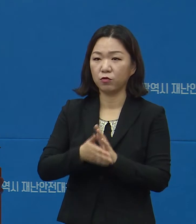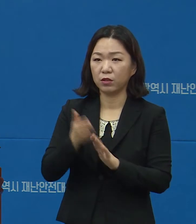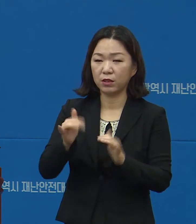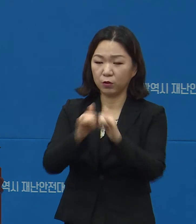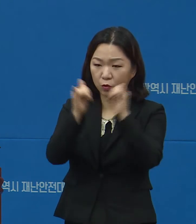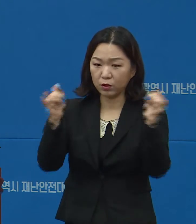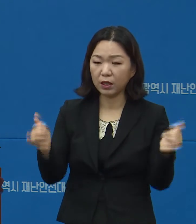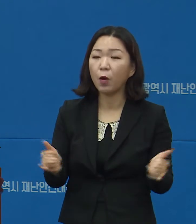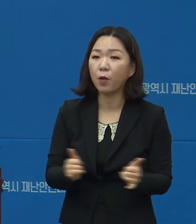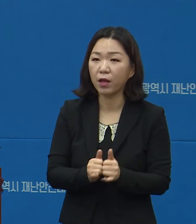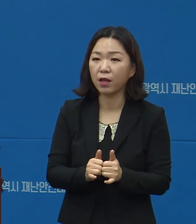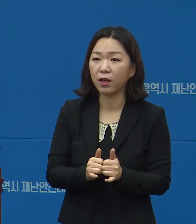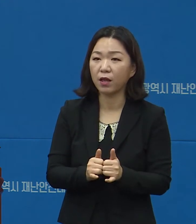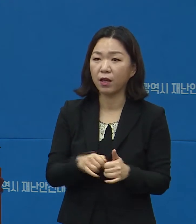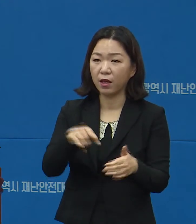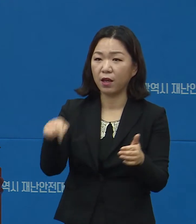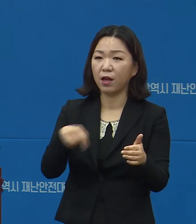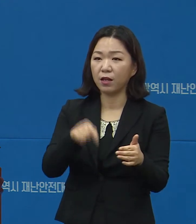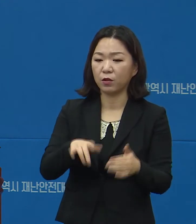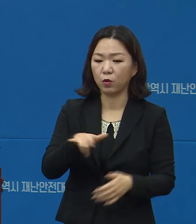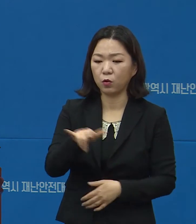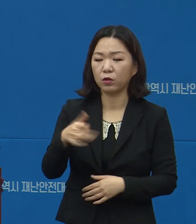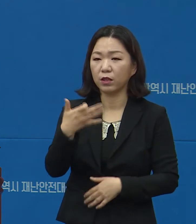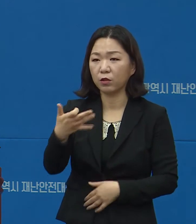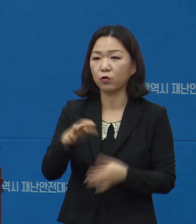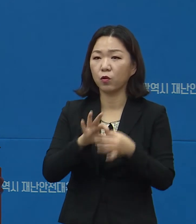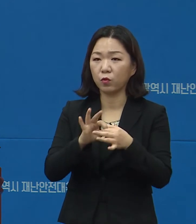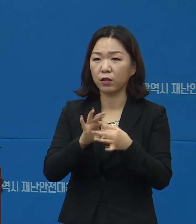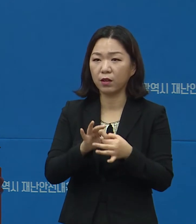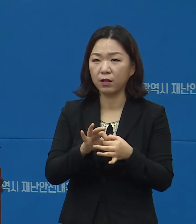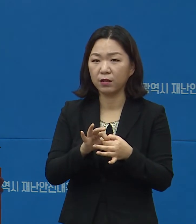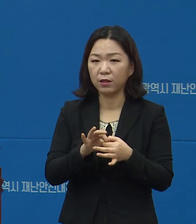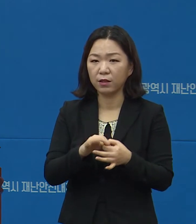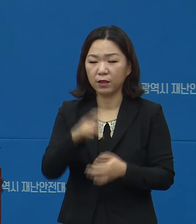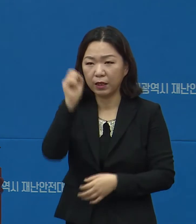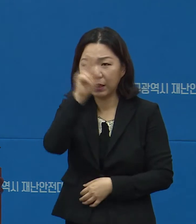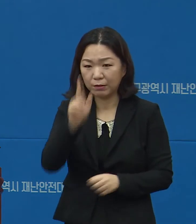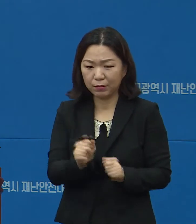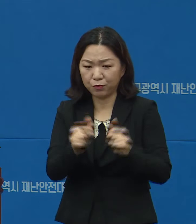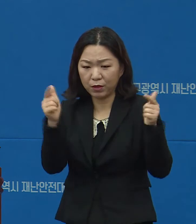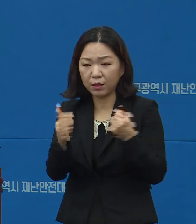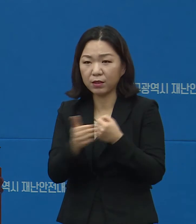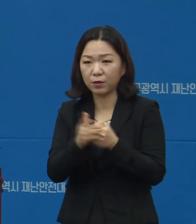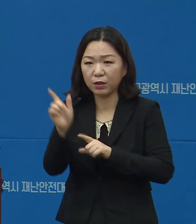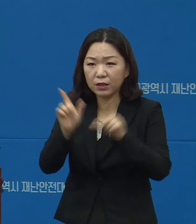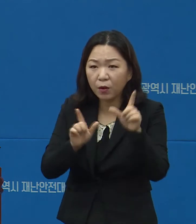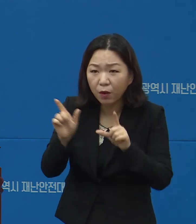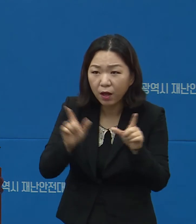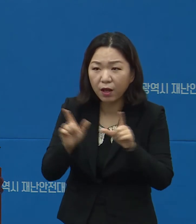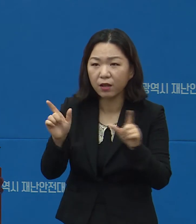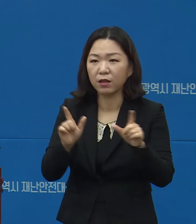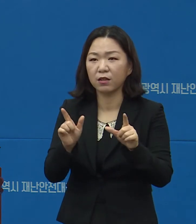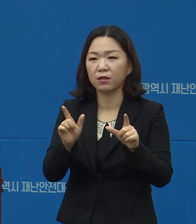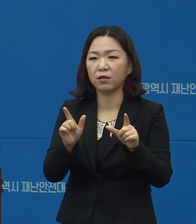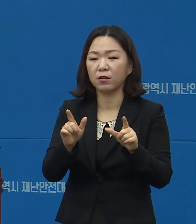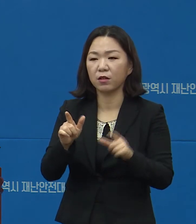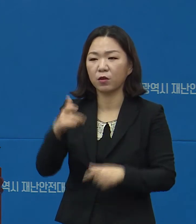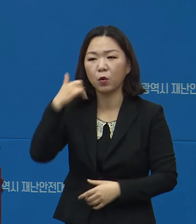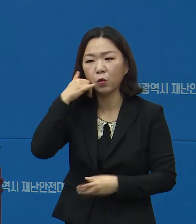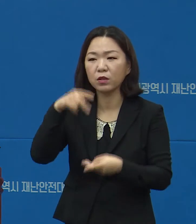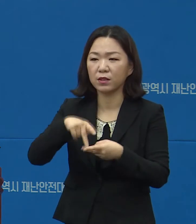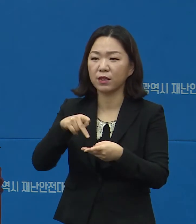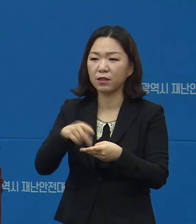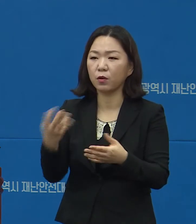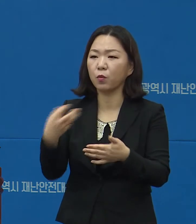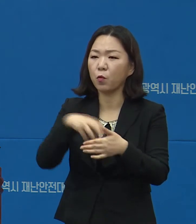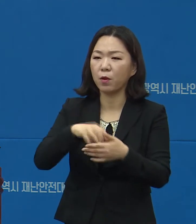사회가 그렇게 코로나19와 관련돼서 급박하게 대응하면서 넣을 수가 없었던 상황입니다. 그